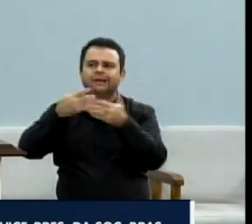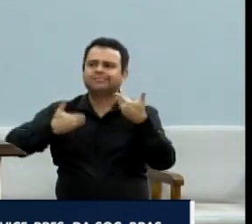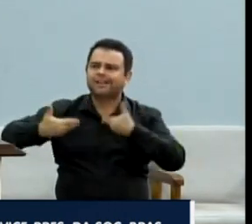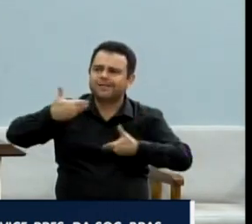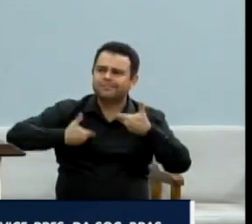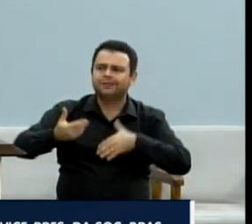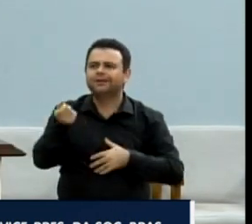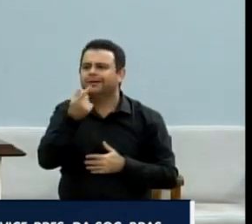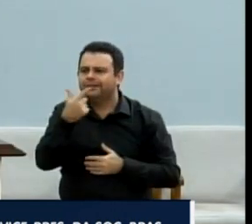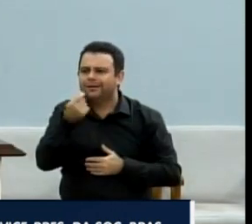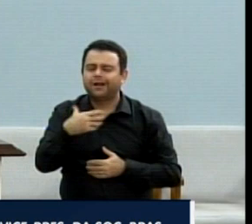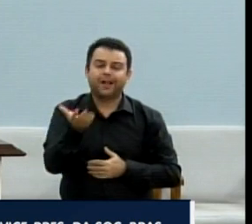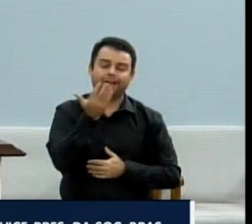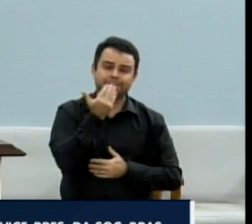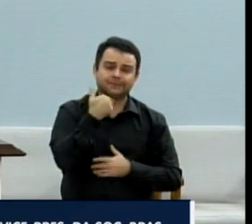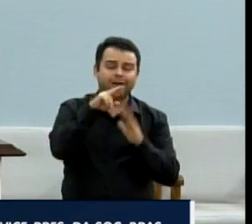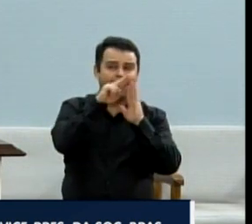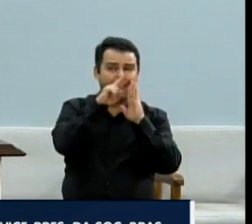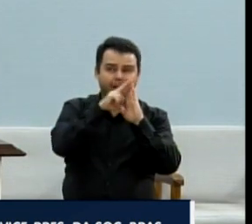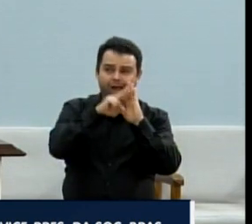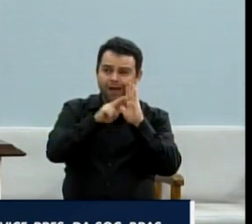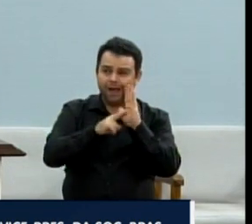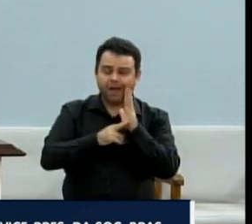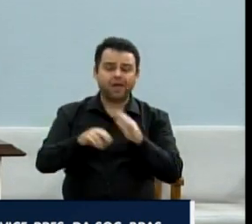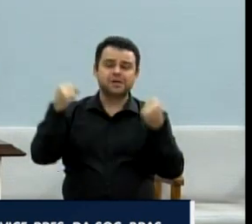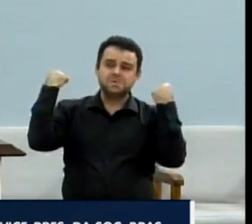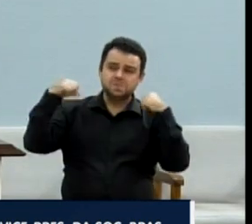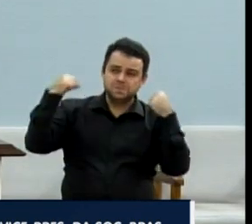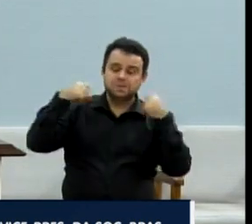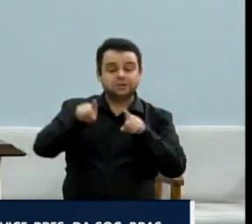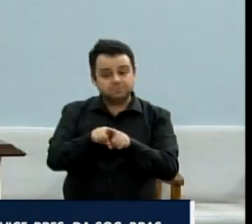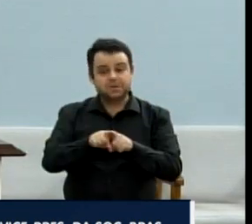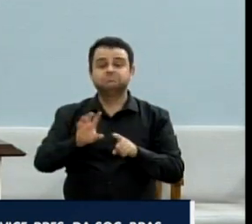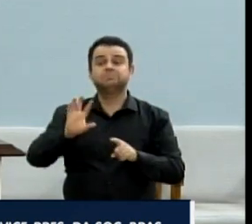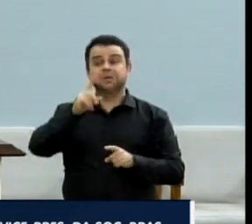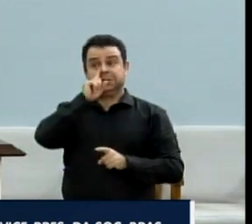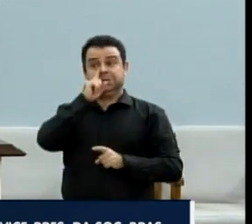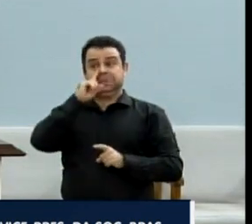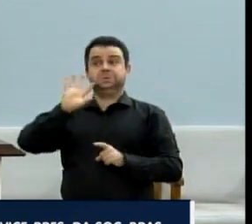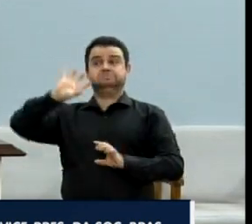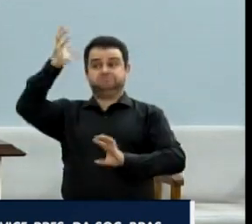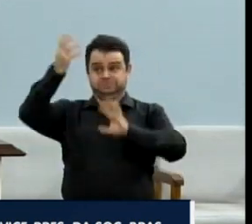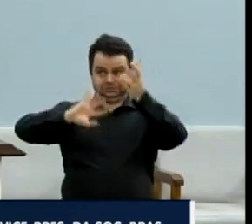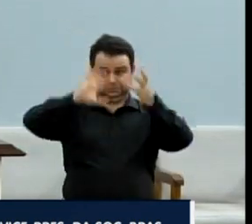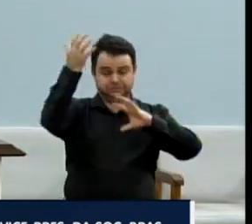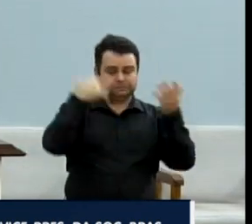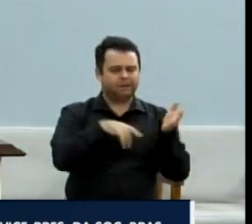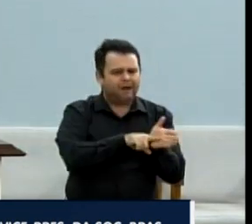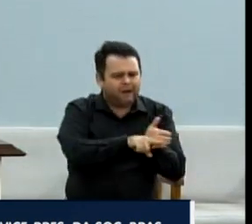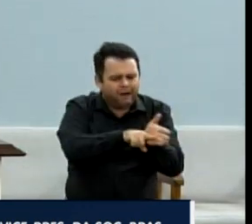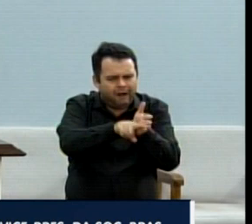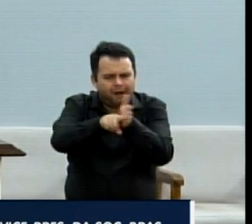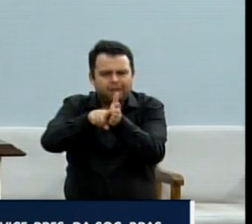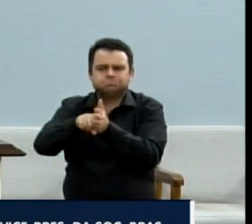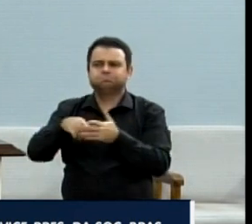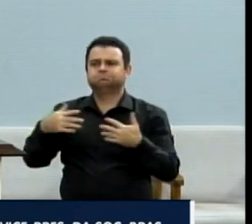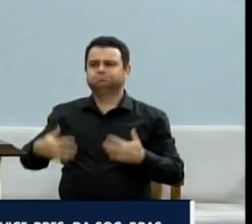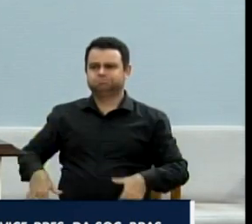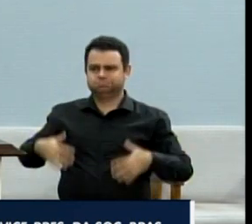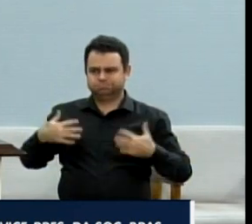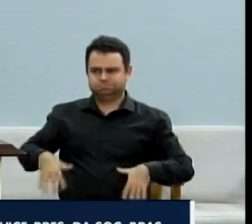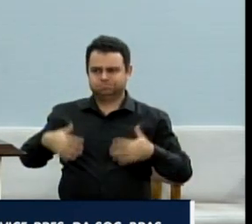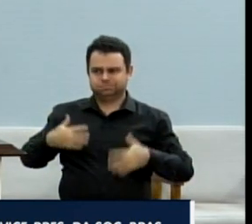cuidados, alimentação, exercício, complicações. E, senhores vereadores, tudo o que pudermos fazer